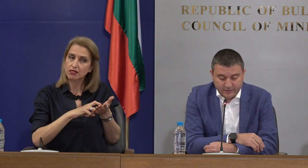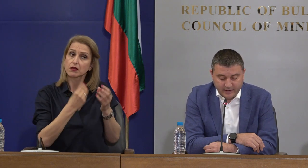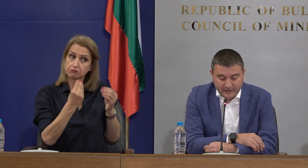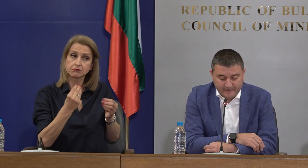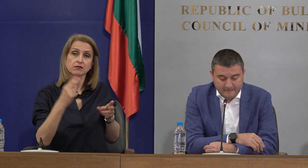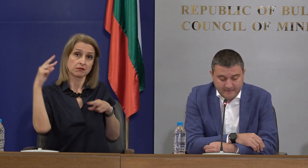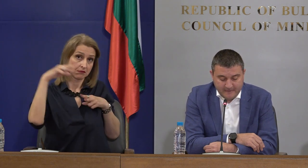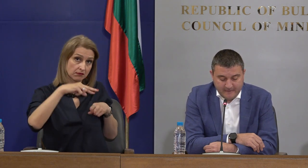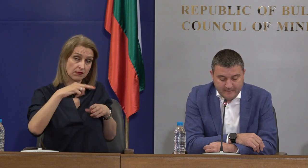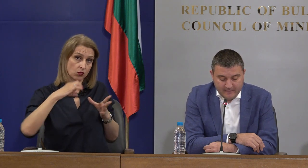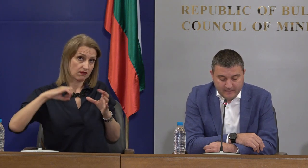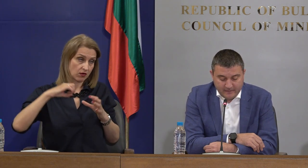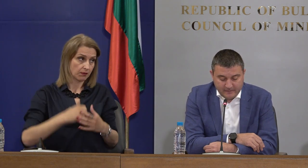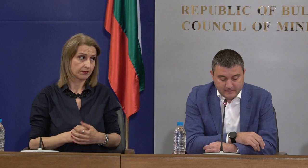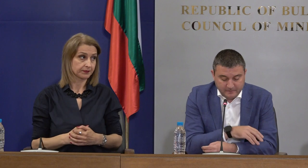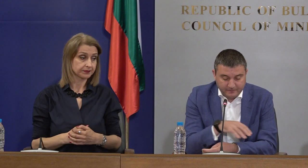България ангажименти.